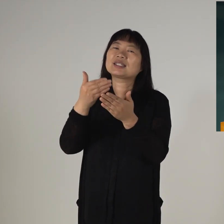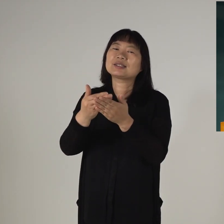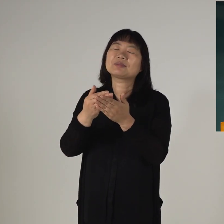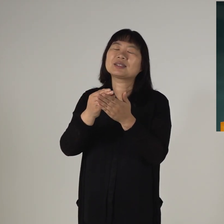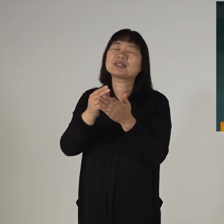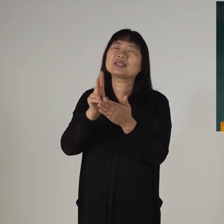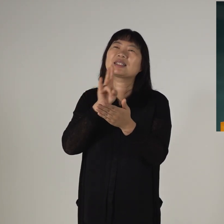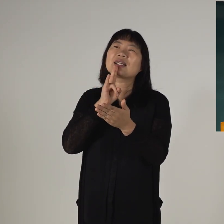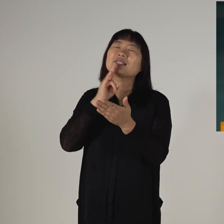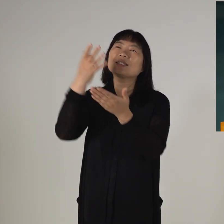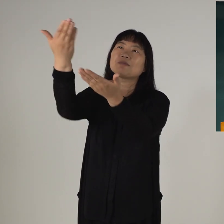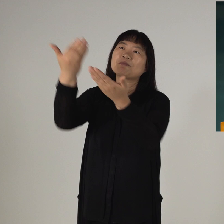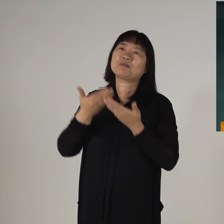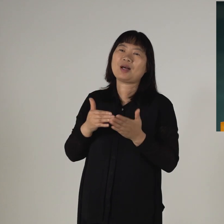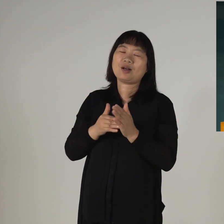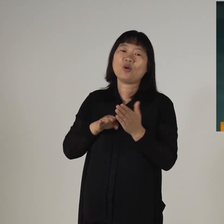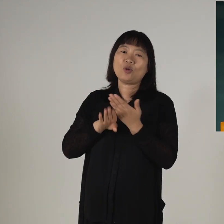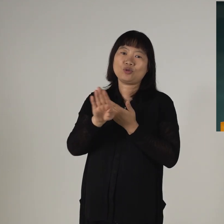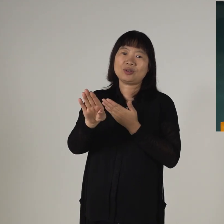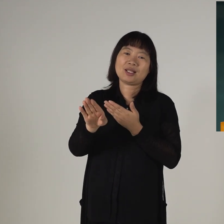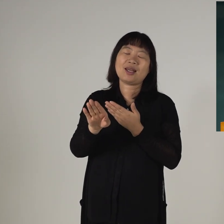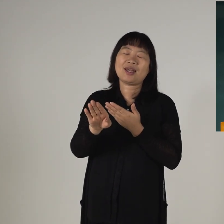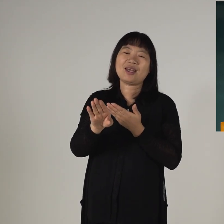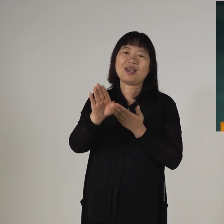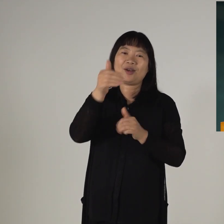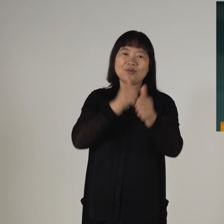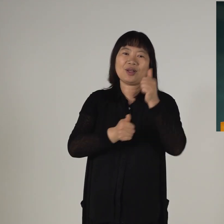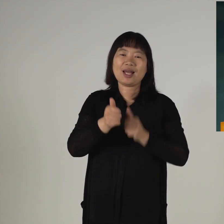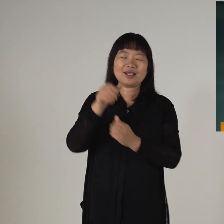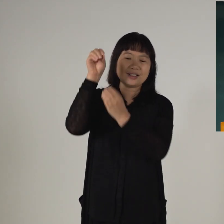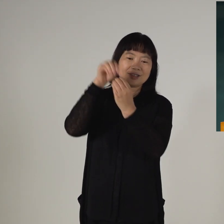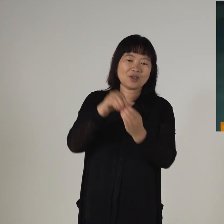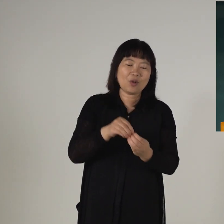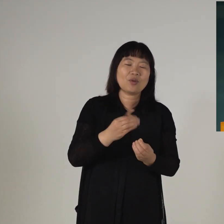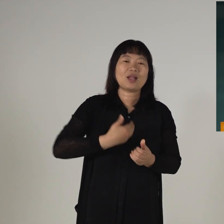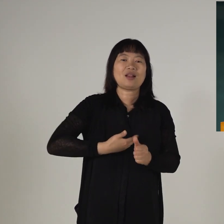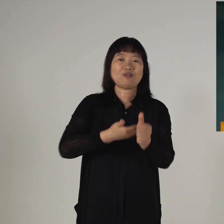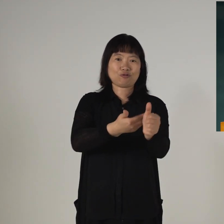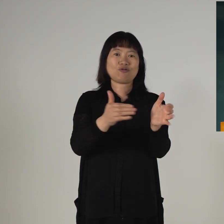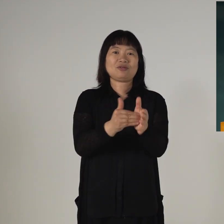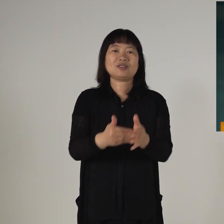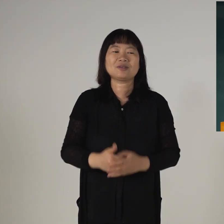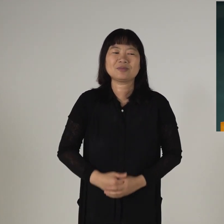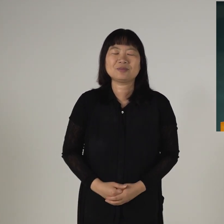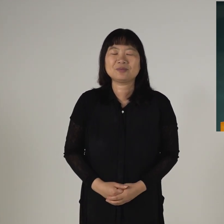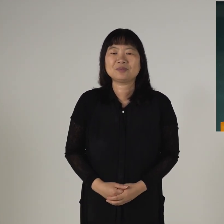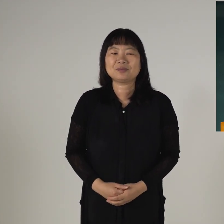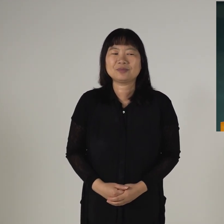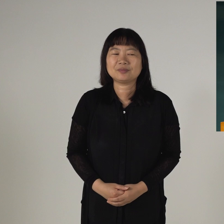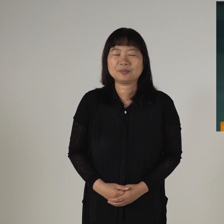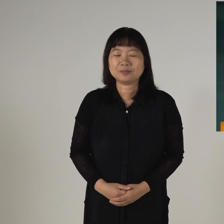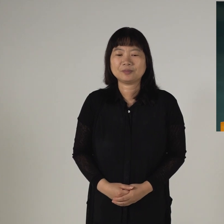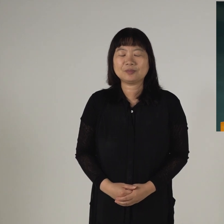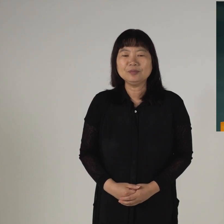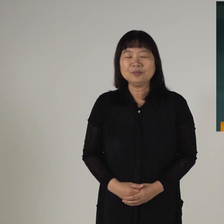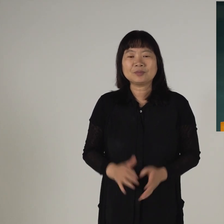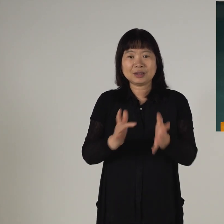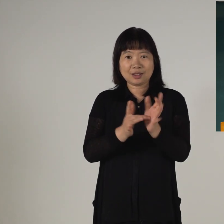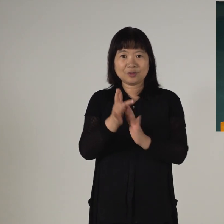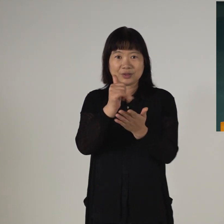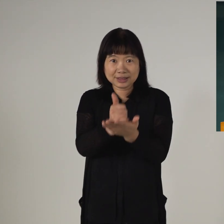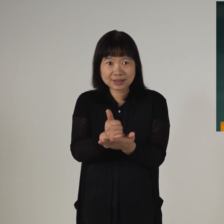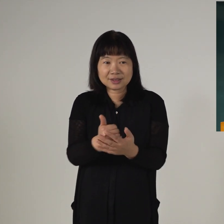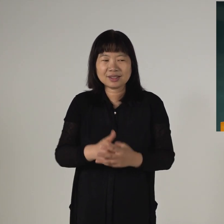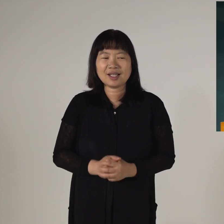그리고 후대에 그 글을, 그 내용을 전하고 남기죠. 그런 거 보면